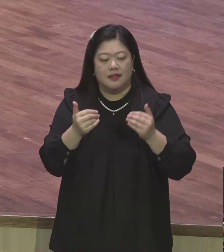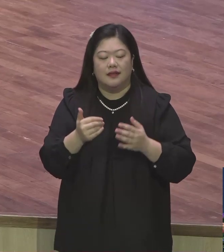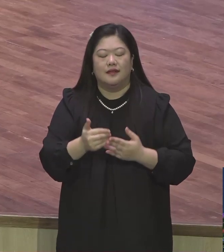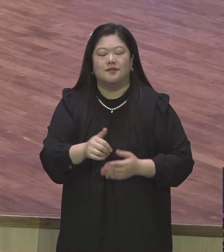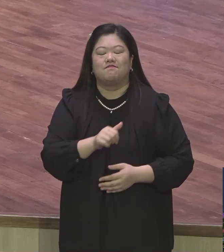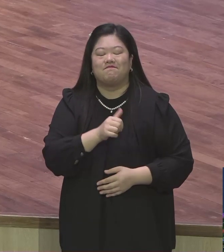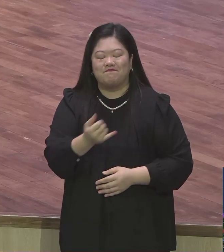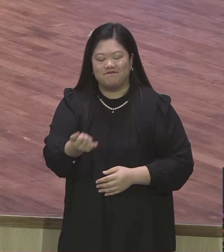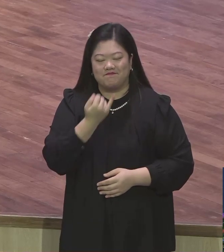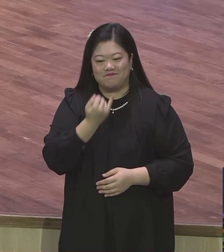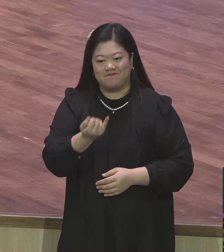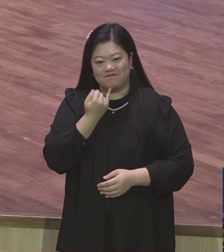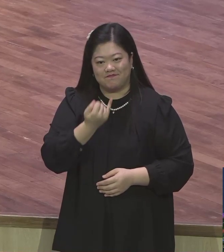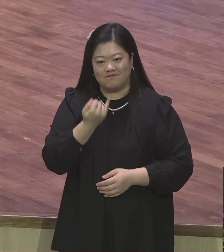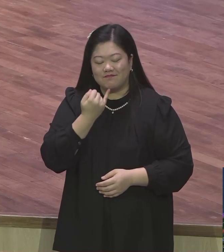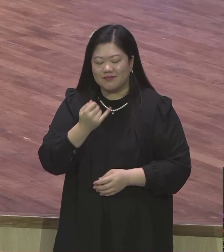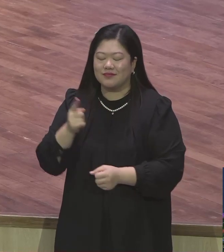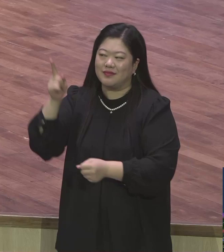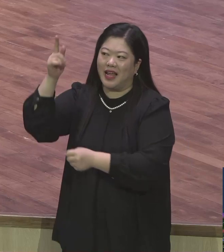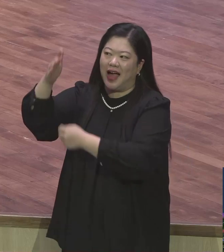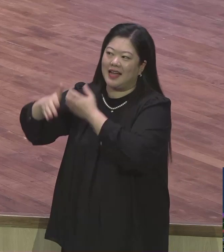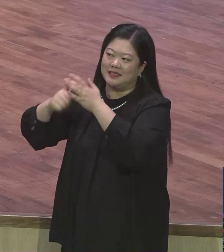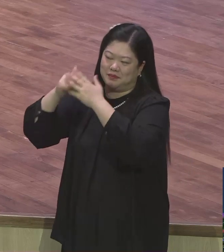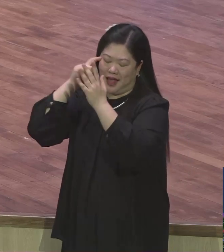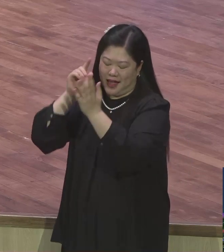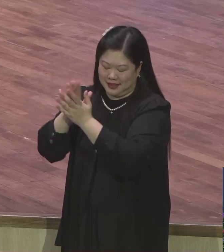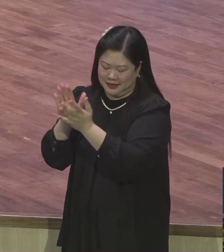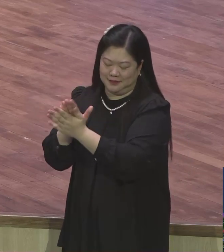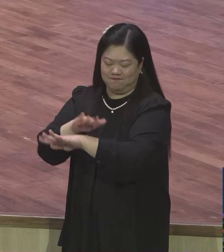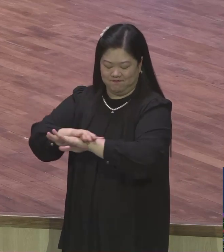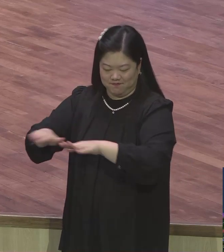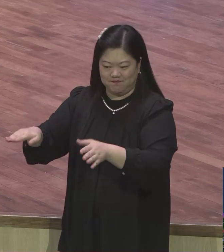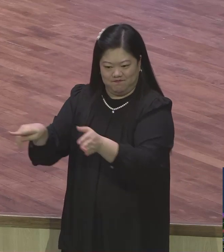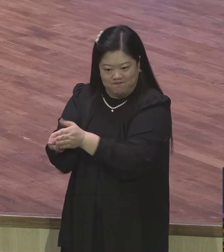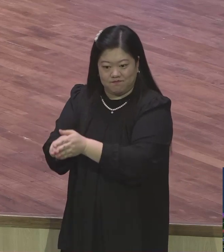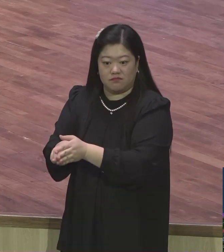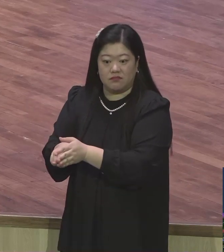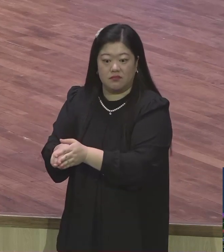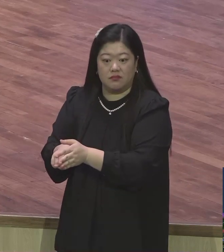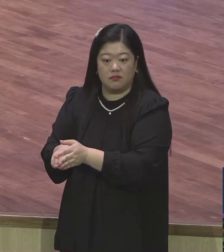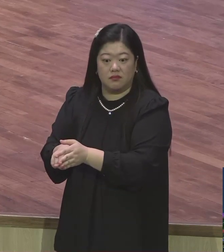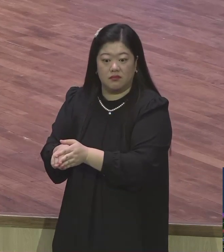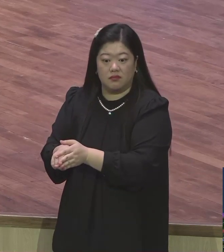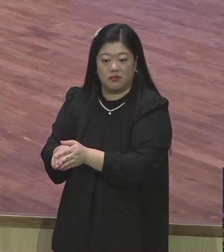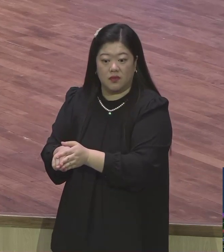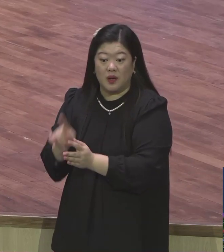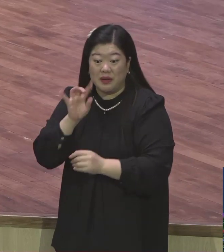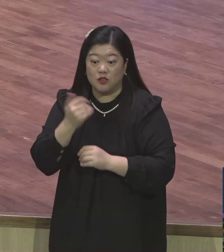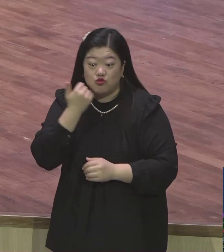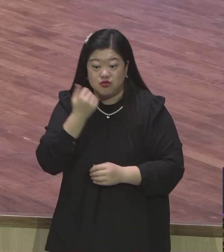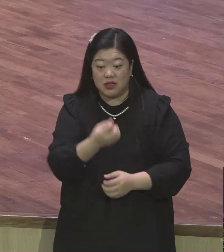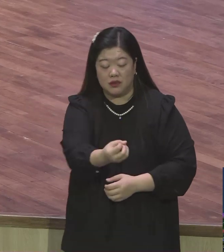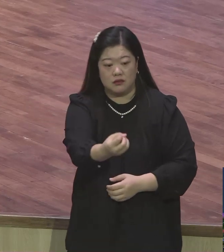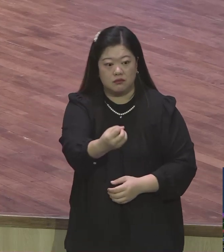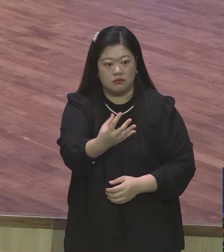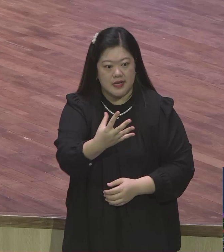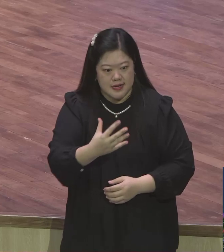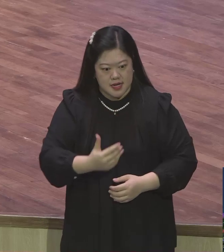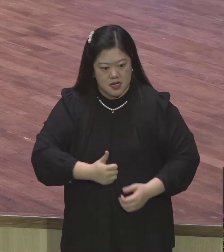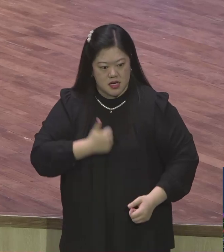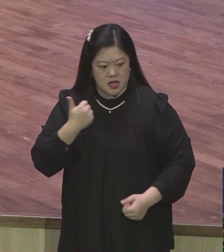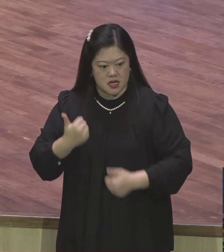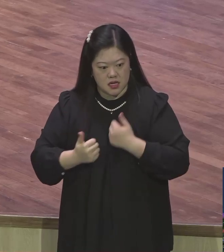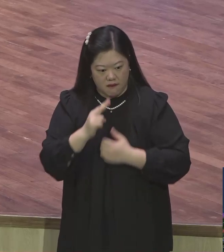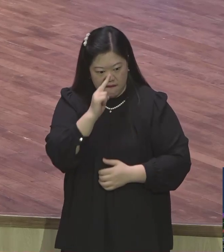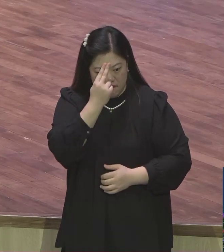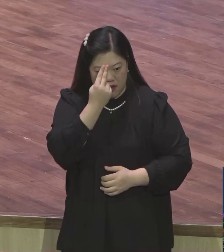다 정리하시지 뭐. 하나님이 다 하시지. 절대 시험 들고 아니 시험 든 것 자체가 교만이에요. 뭐 시험 들 게 있어요?